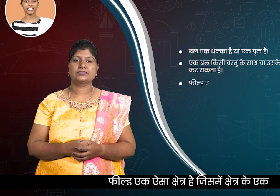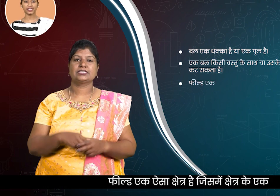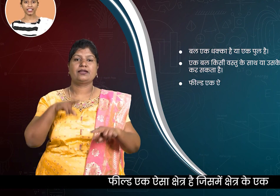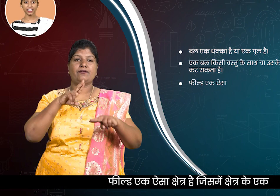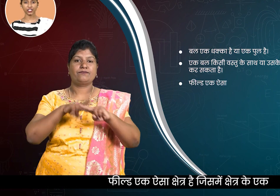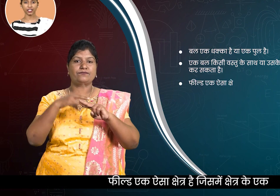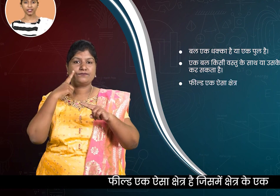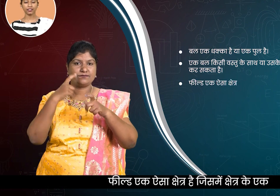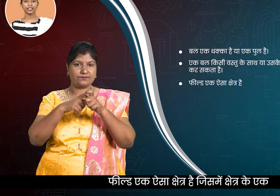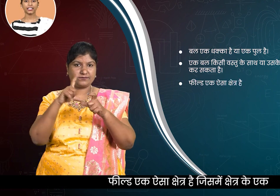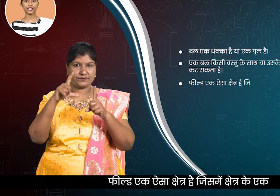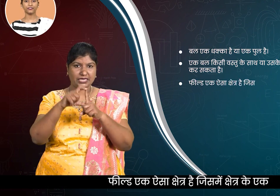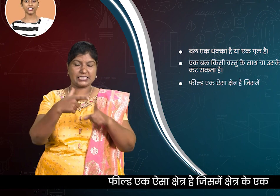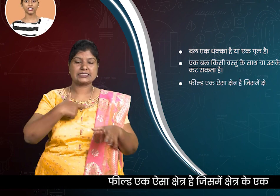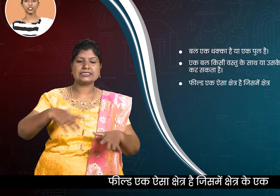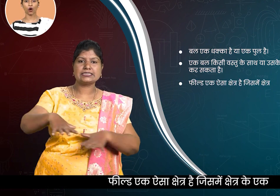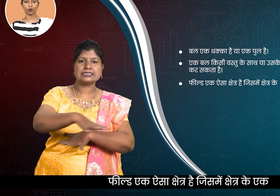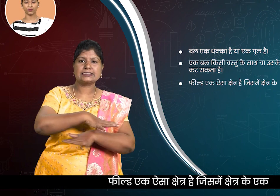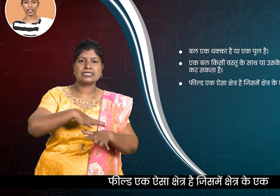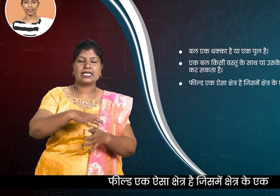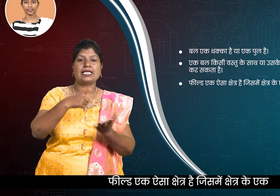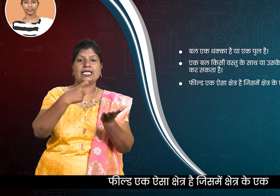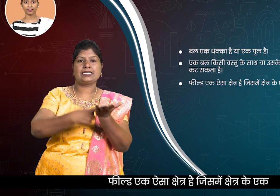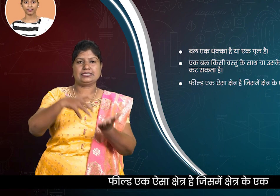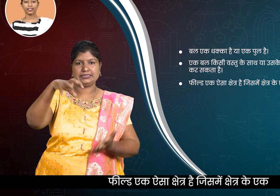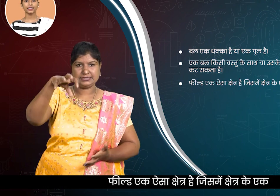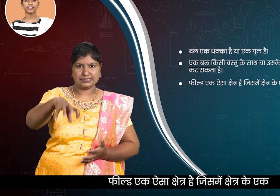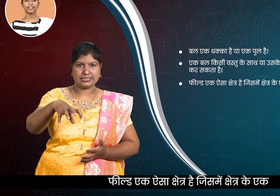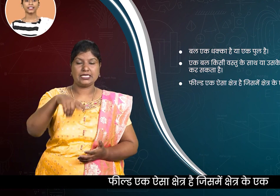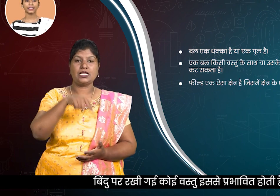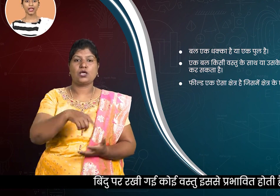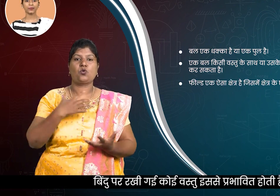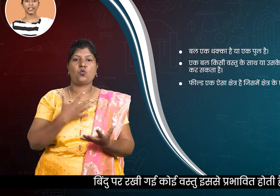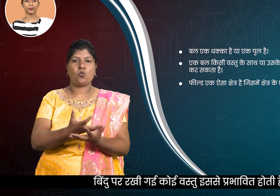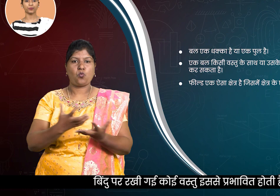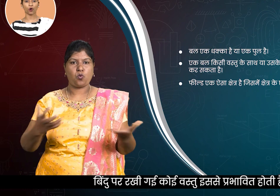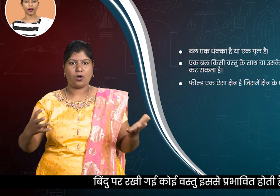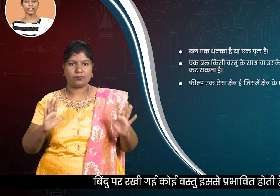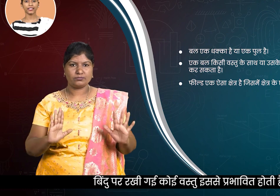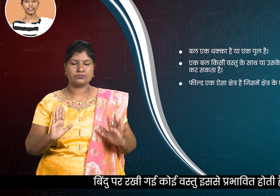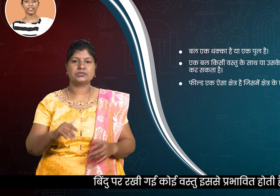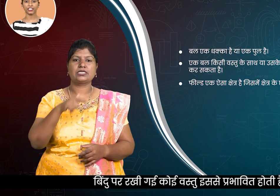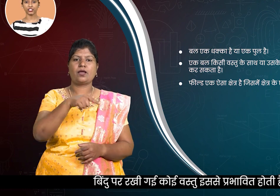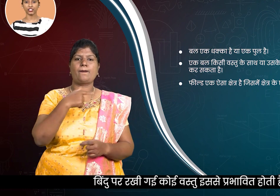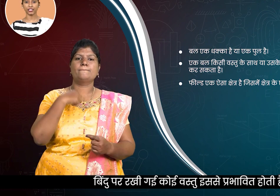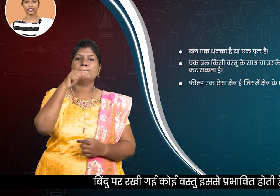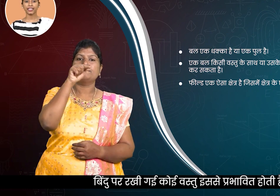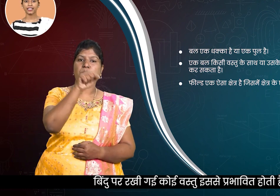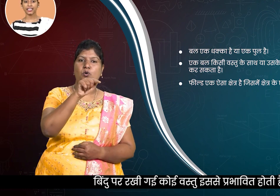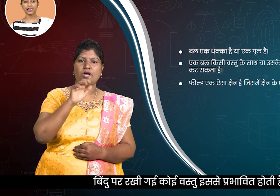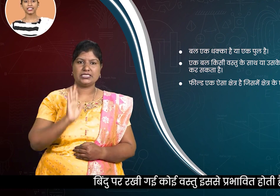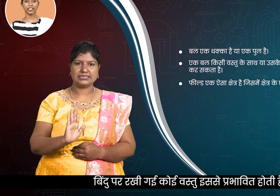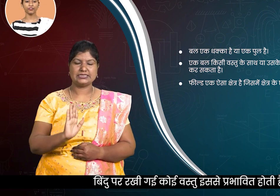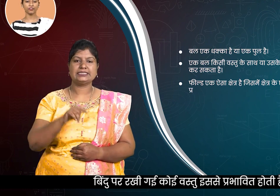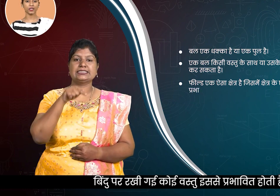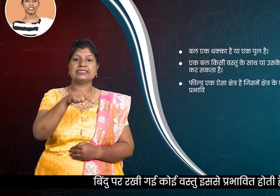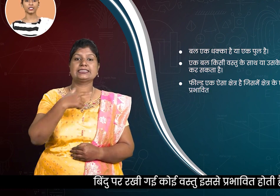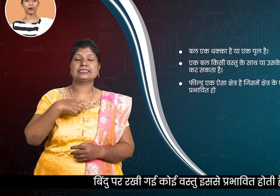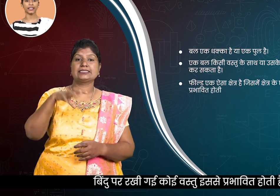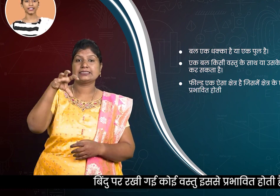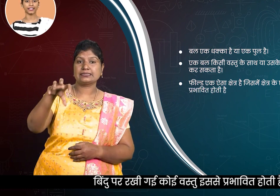फील्ड एक ऐसा क्षेत्र है जिसमें क्षेत्र के एक बिंदु पर रखी गई कोई भी वस्तु